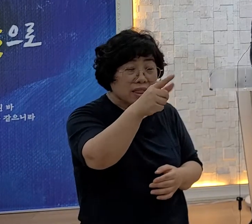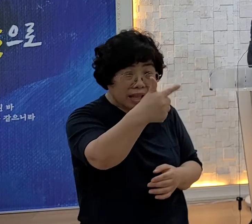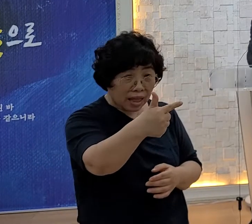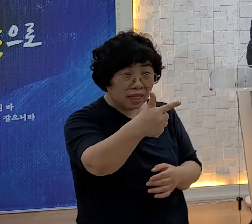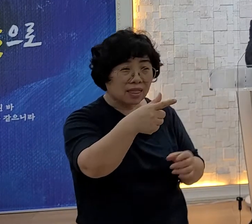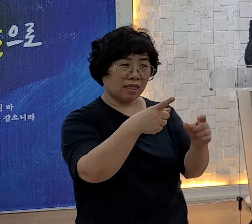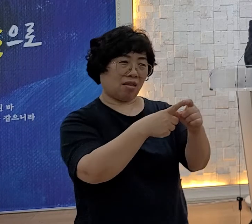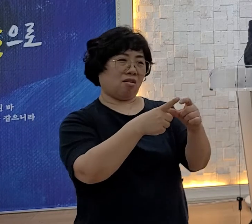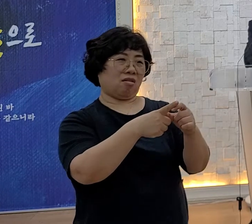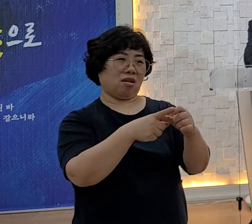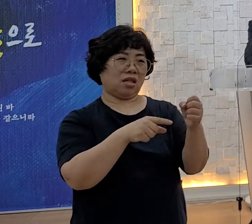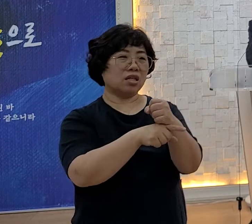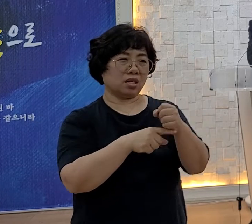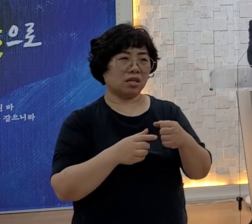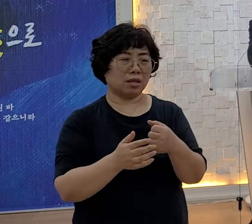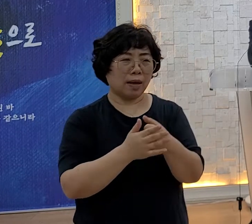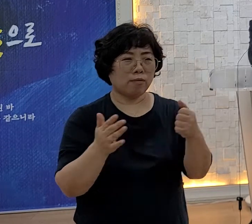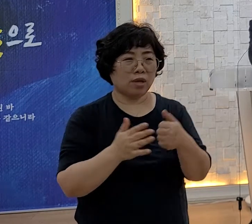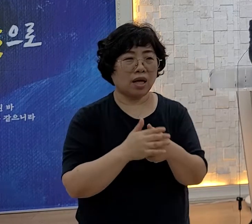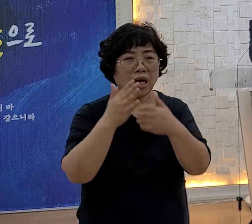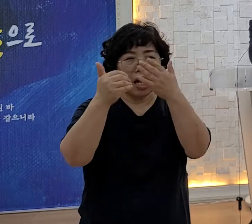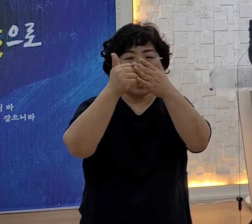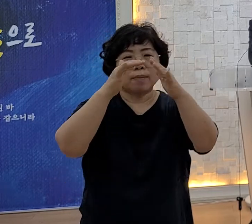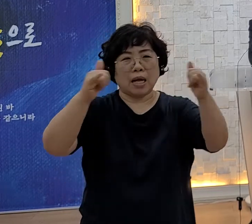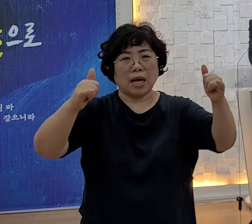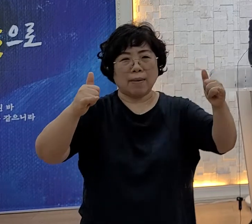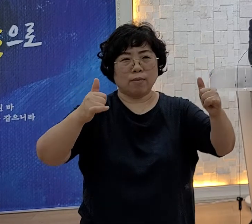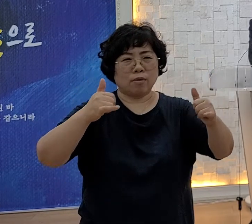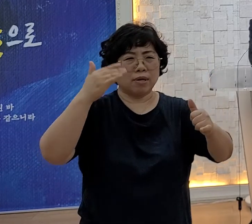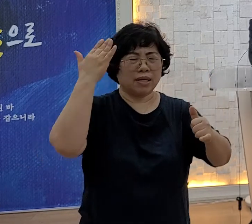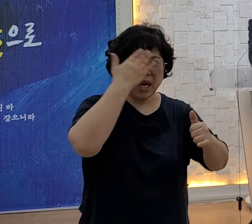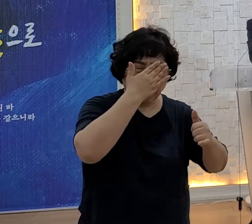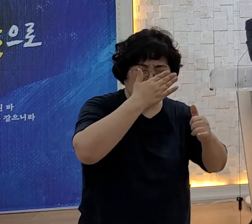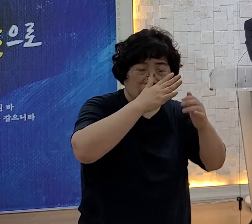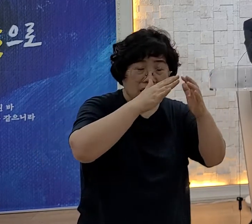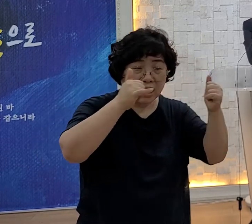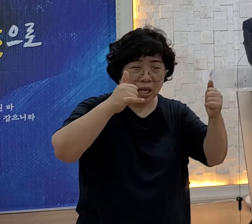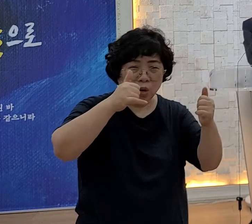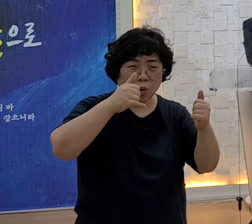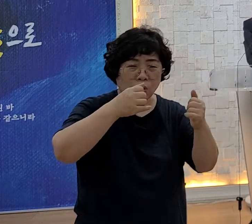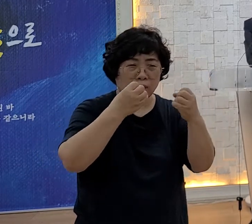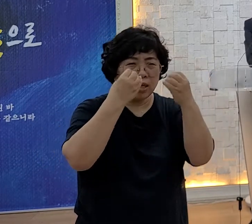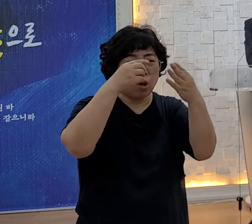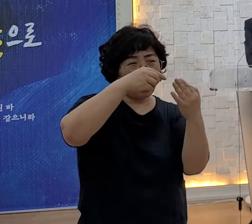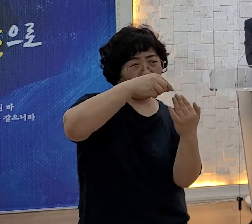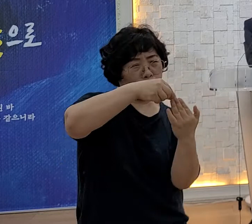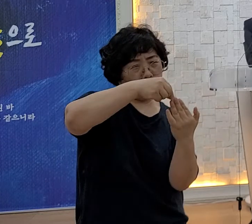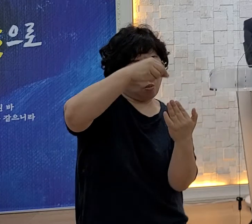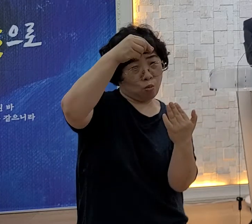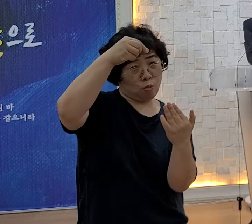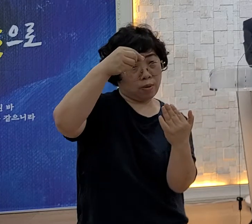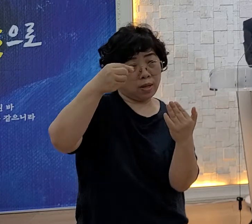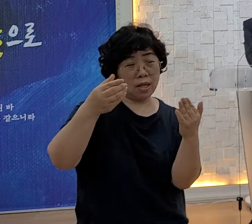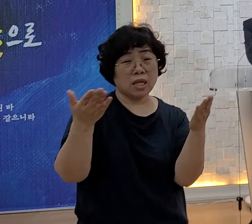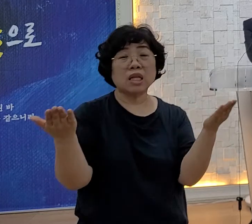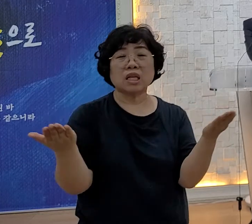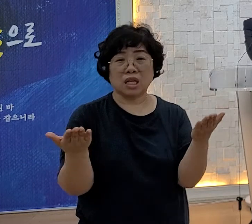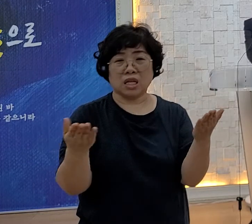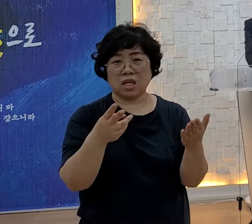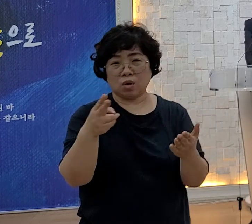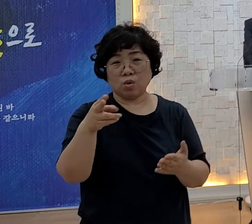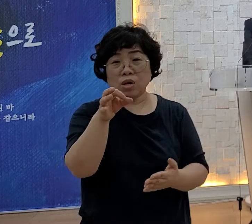같은 하나님의 사람으로 만들어진 것을 알아야 한다. 이 과정과 이 비밀을 우리가